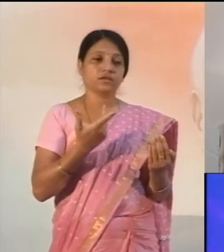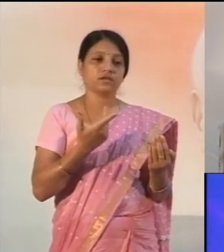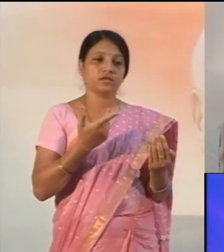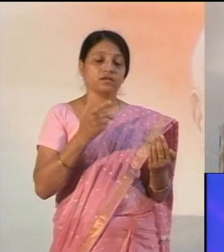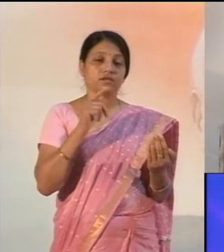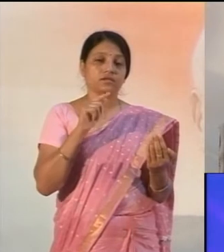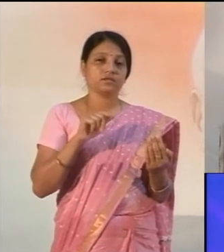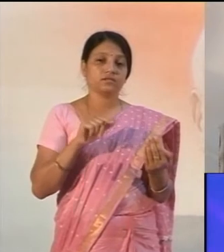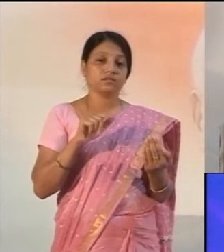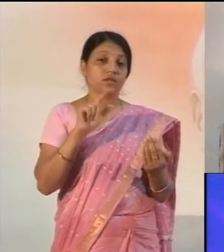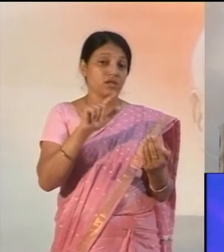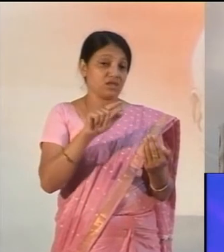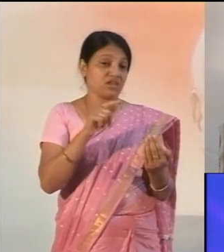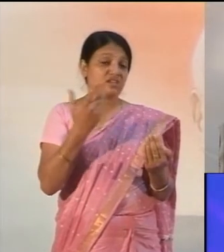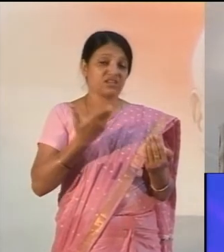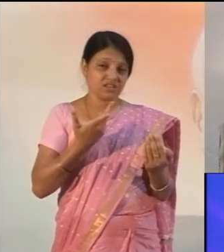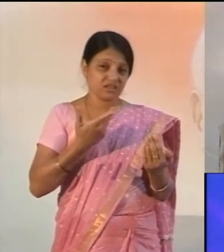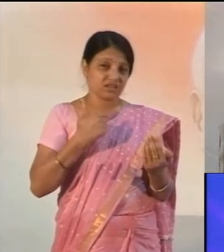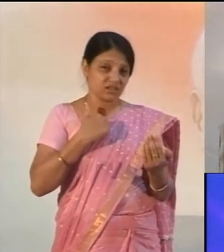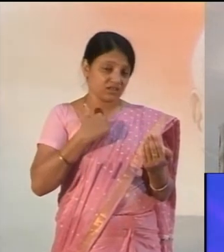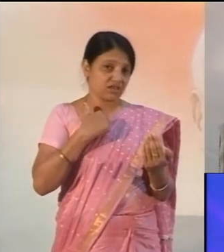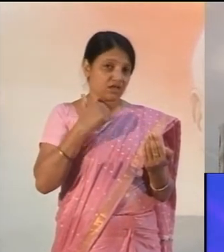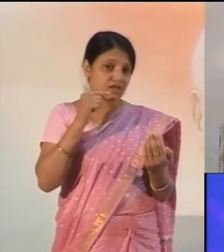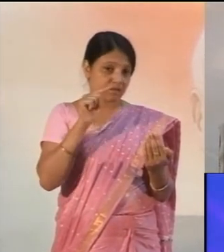क्या ये लिस्ट मैं देख सकती हूं?